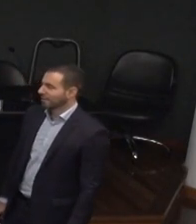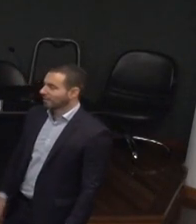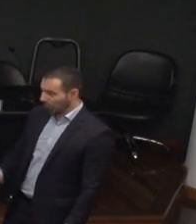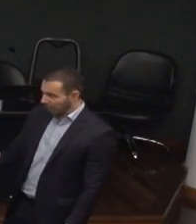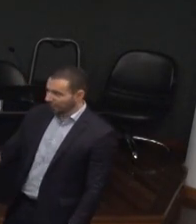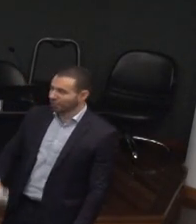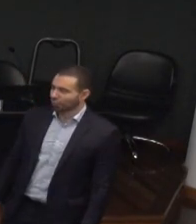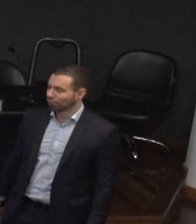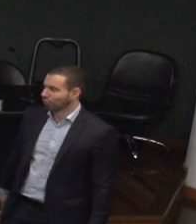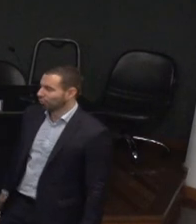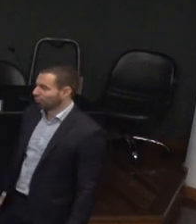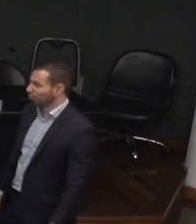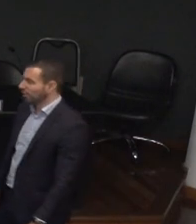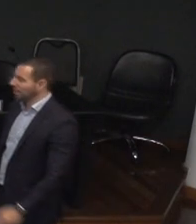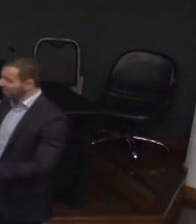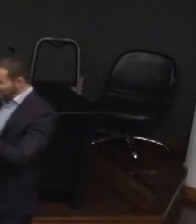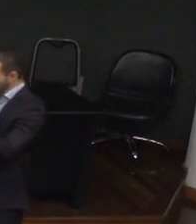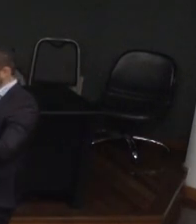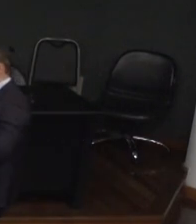Dá uma olhada lá.